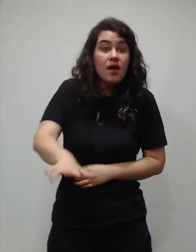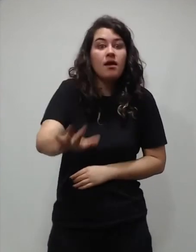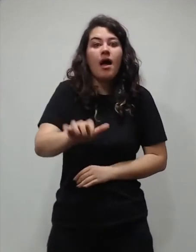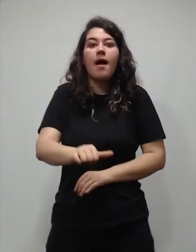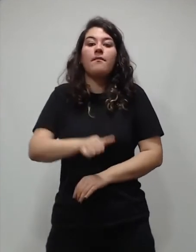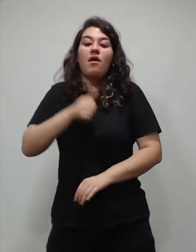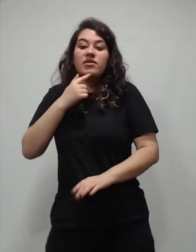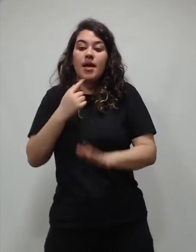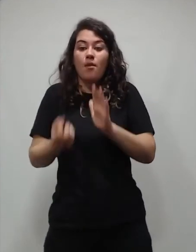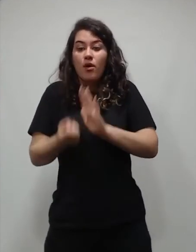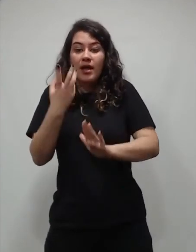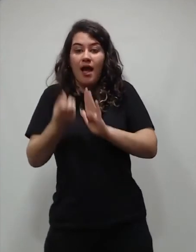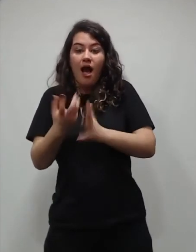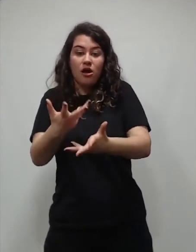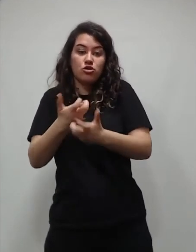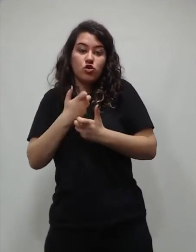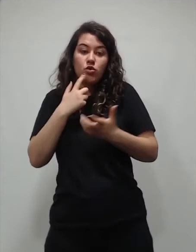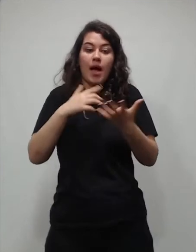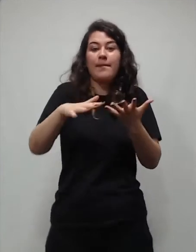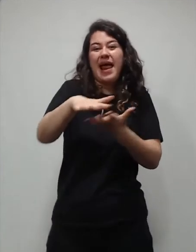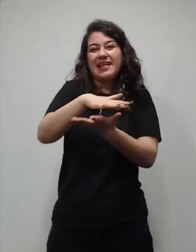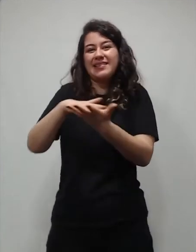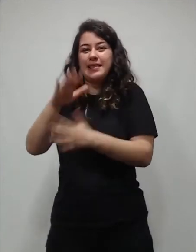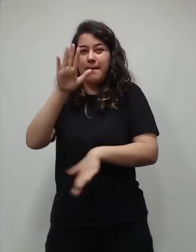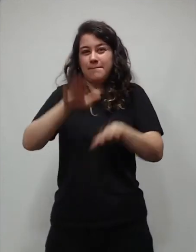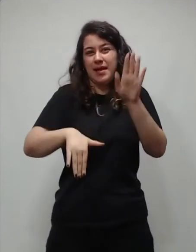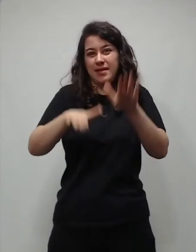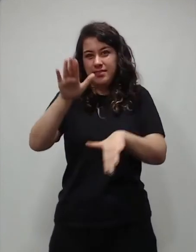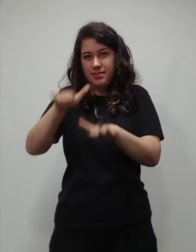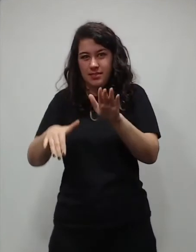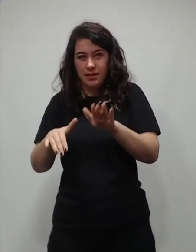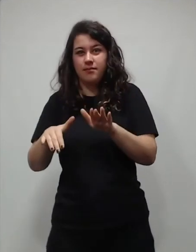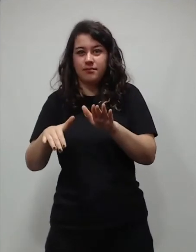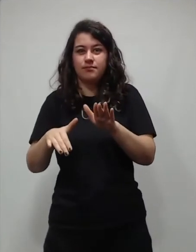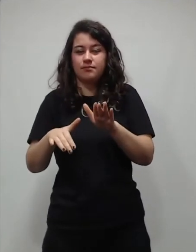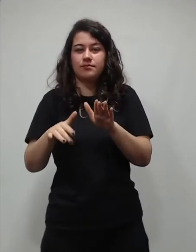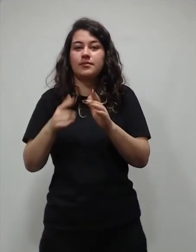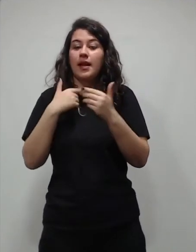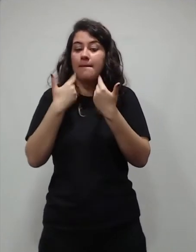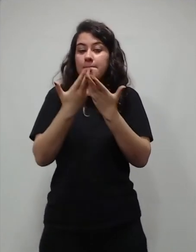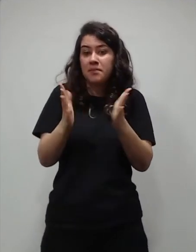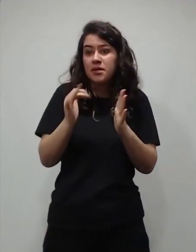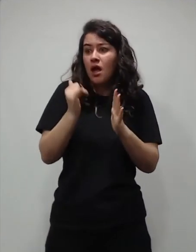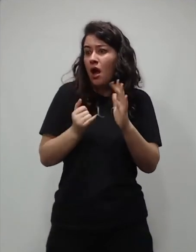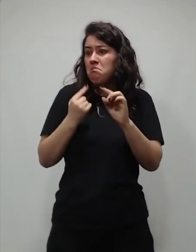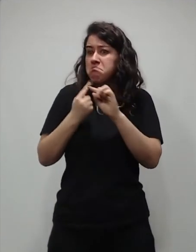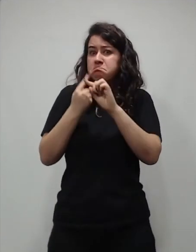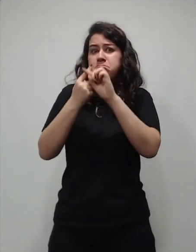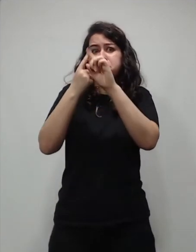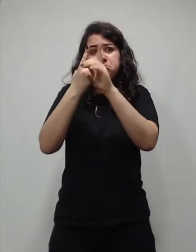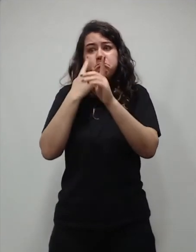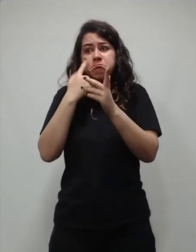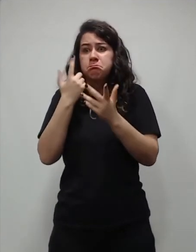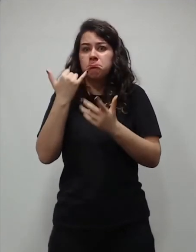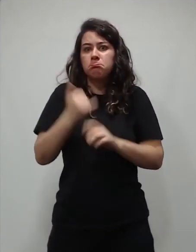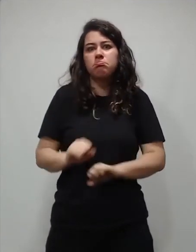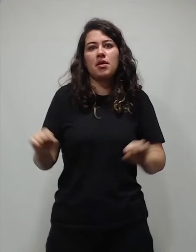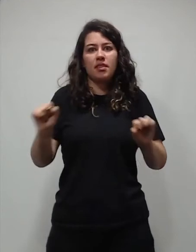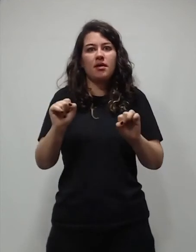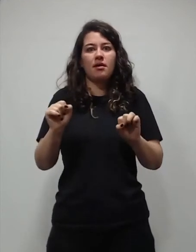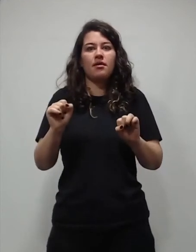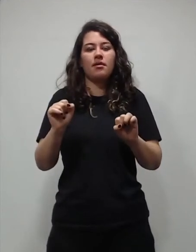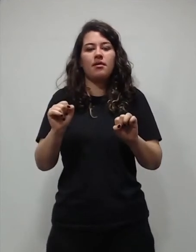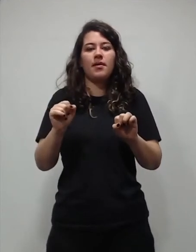se vayan a crear en territorios, si es que realmente se pone carne en el asador y empiezan a generarse dispositivos, se genere